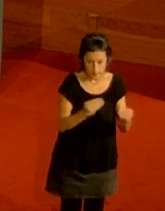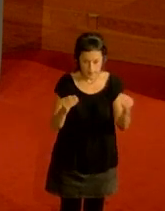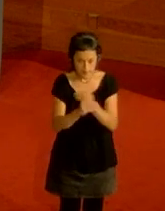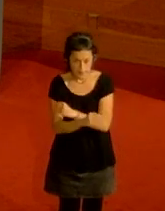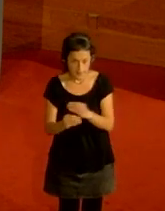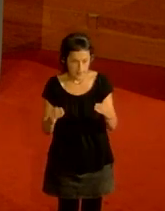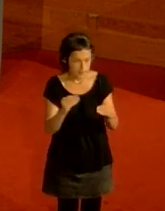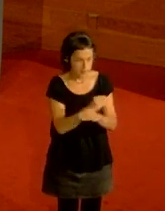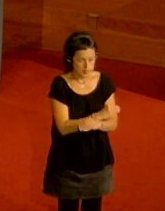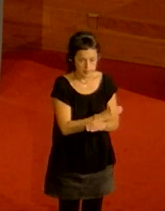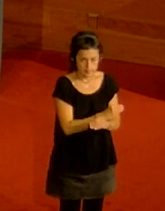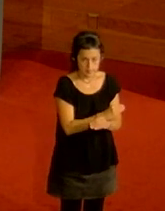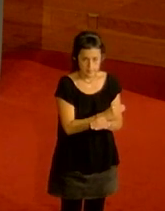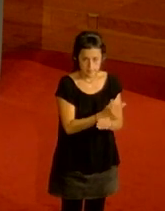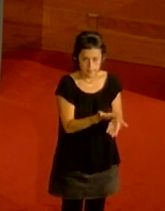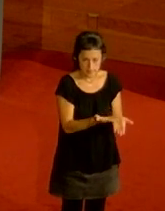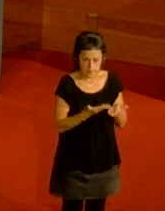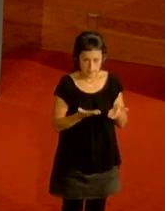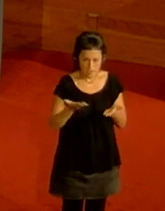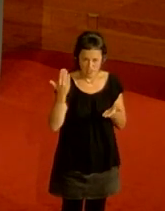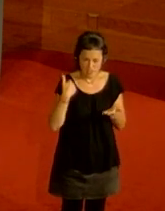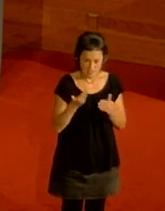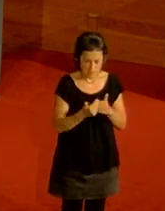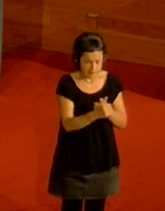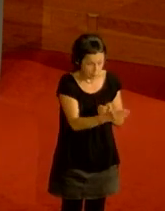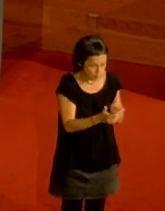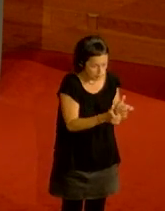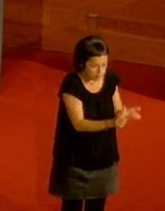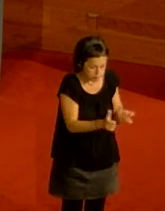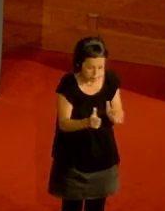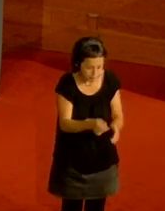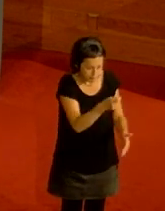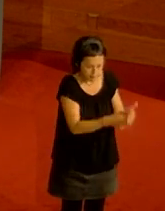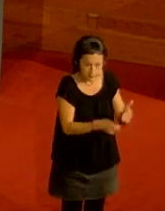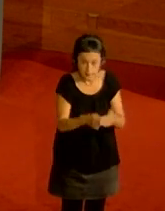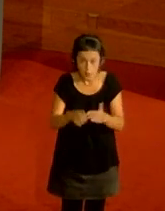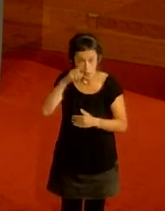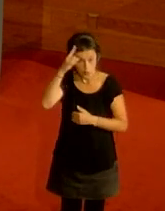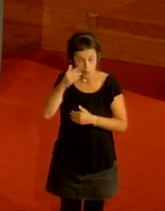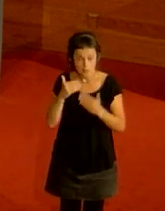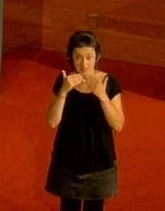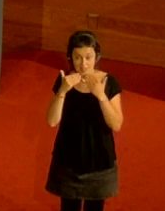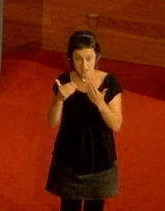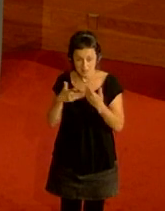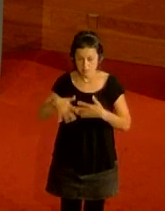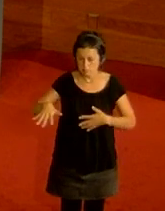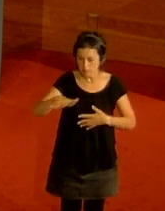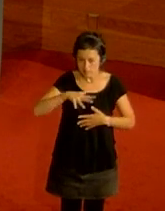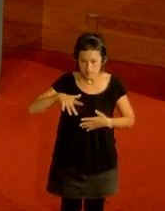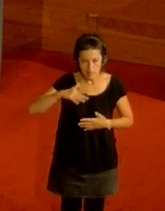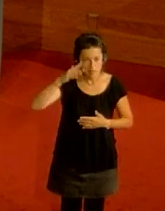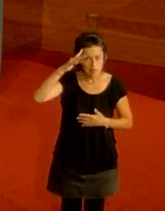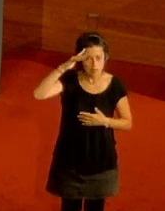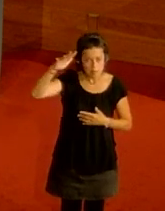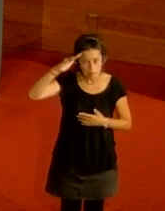donde predominan esos compartimentos estancos en la cultura podemos encontrar espacios imaginativos y